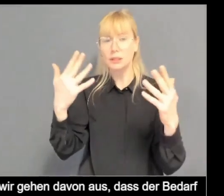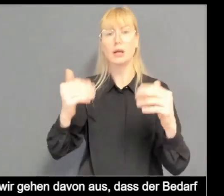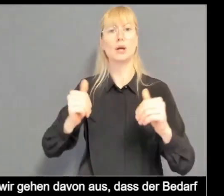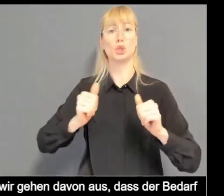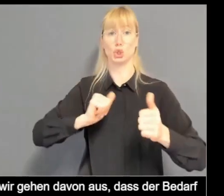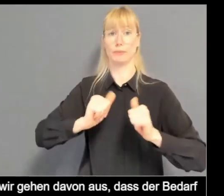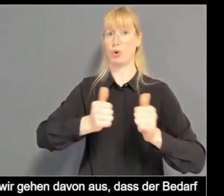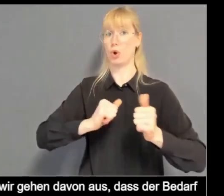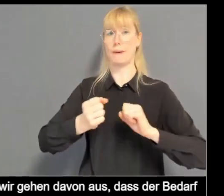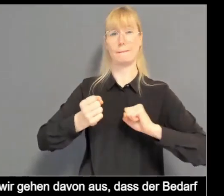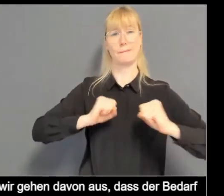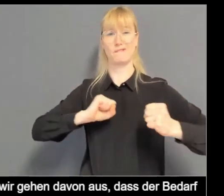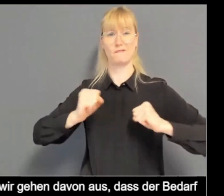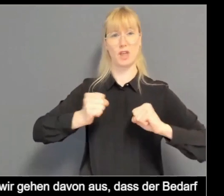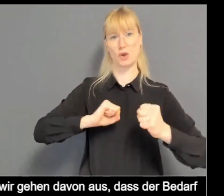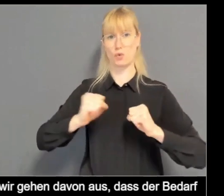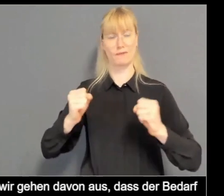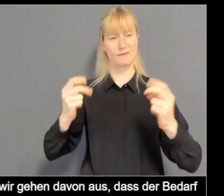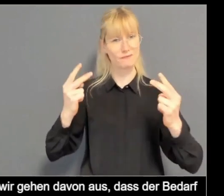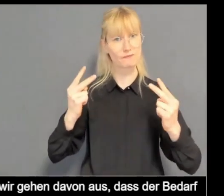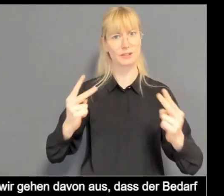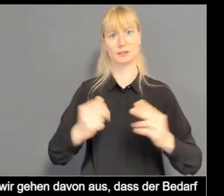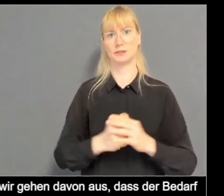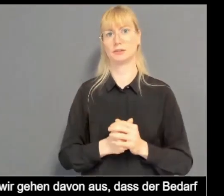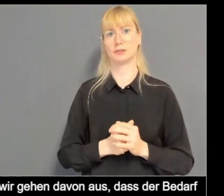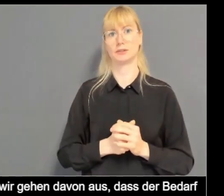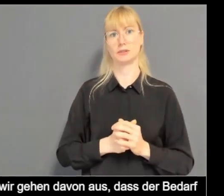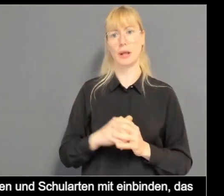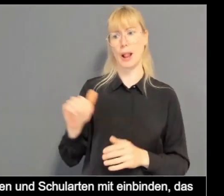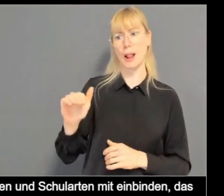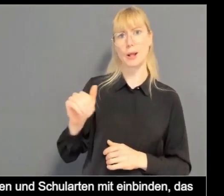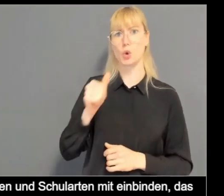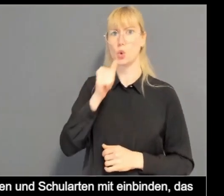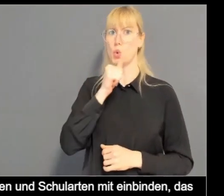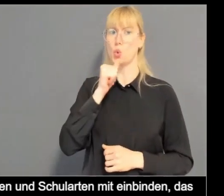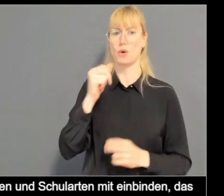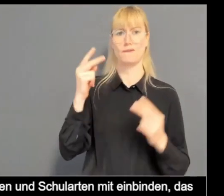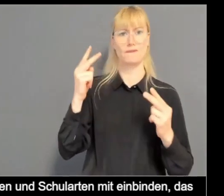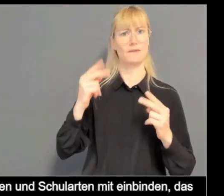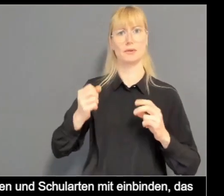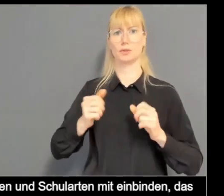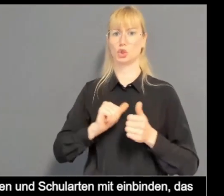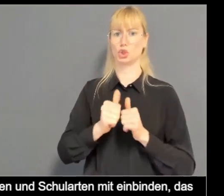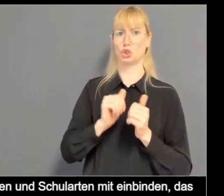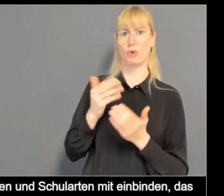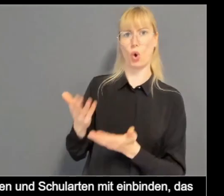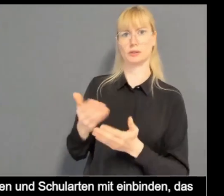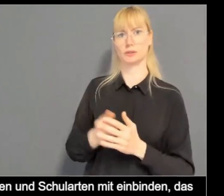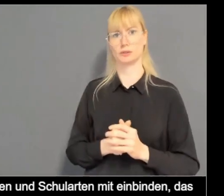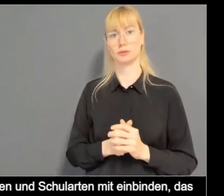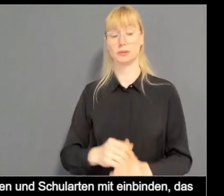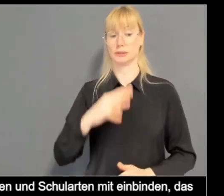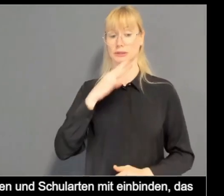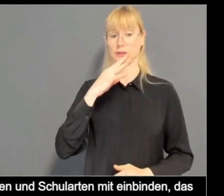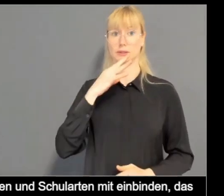auch vielfältige Angebote, was sehr wichtig ist, ist auch Bewegungsangebote. Wir wollen also auch Sport da anbieten, gerade für die Kinder und Jugendlichen,